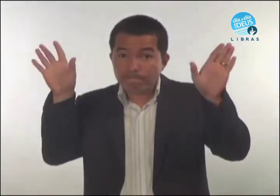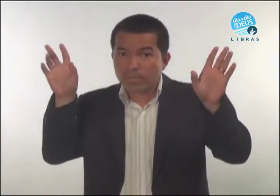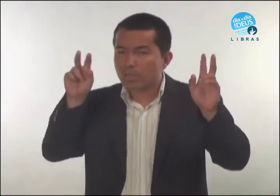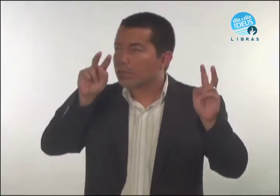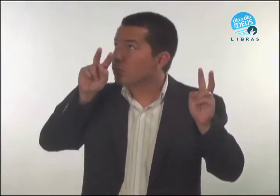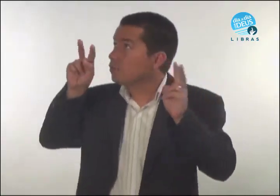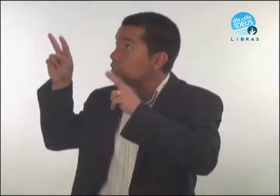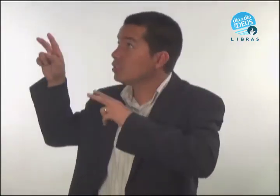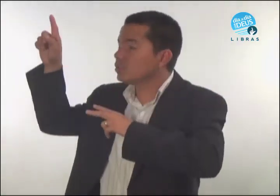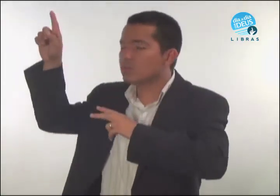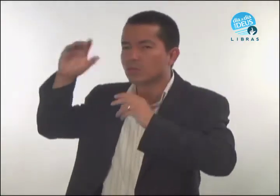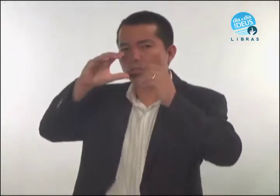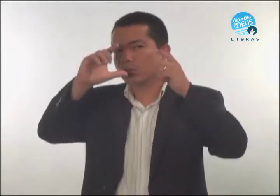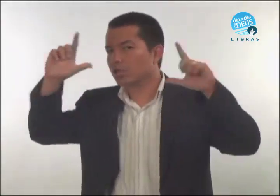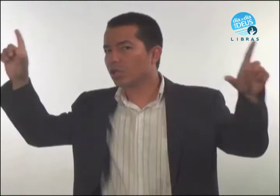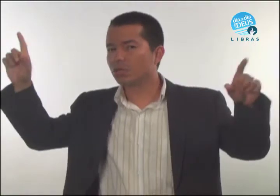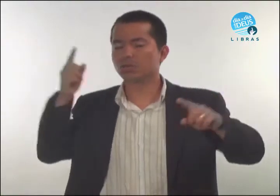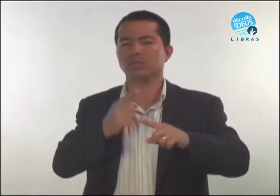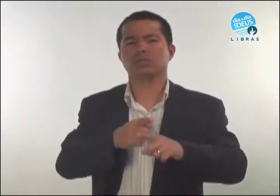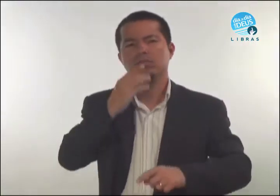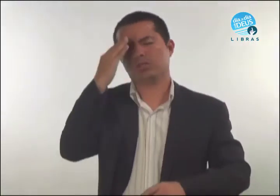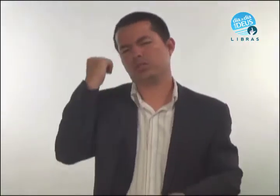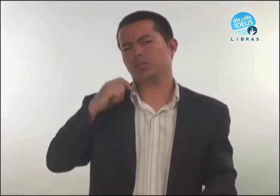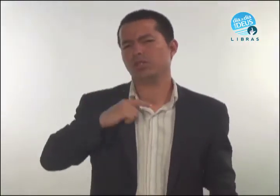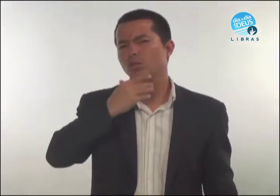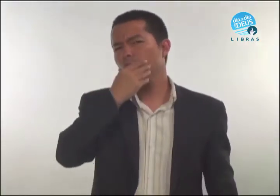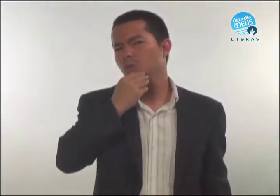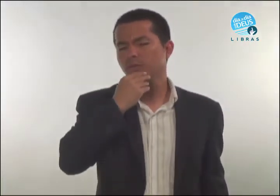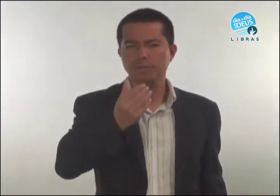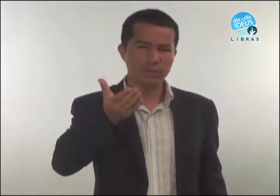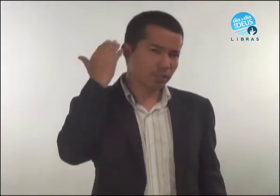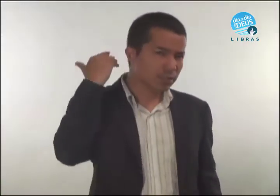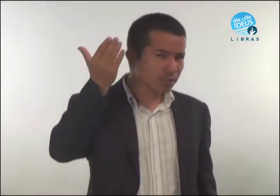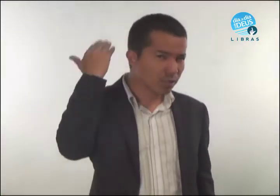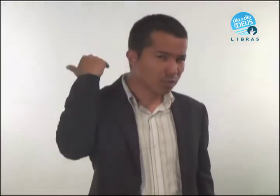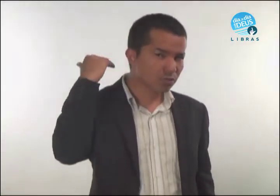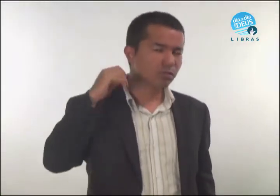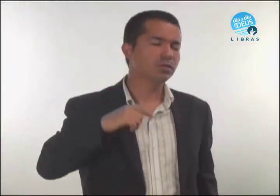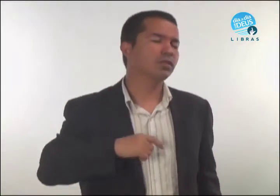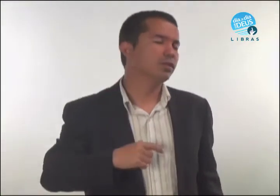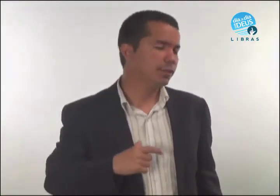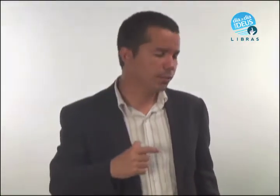com escamas nos olhos, como aqueles homens do passado.